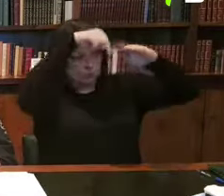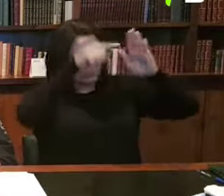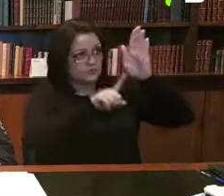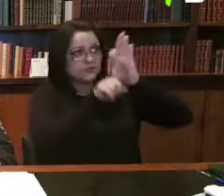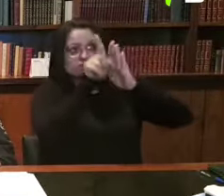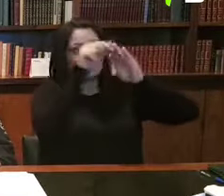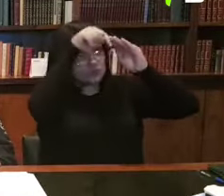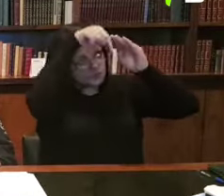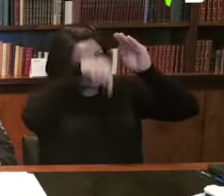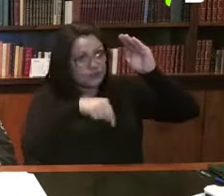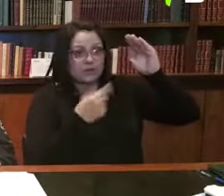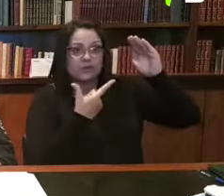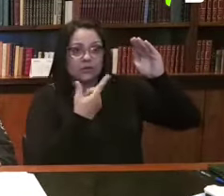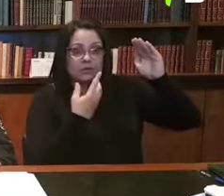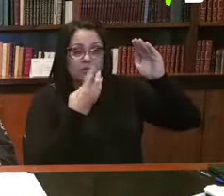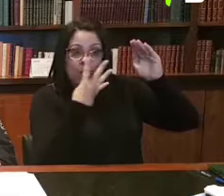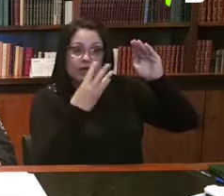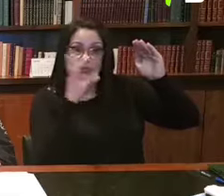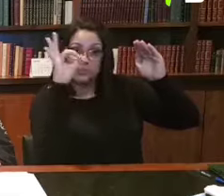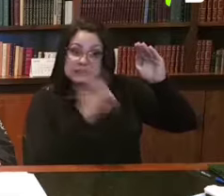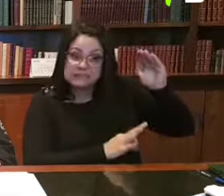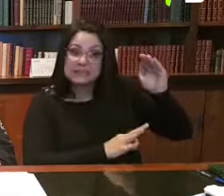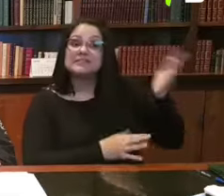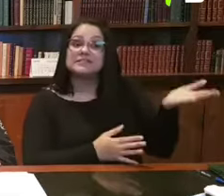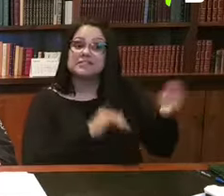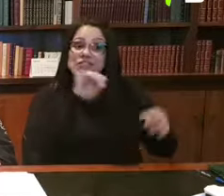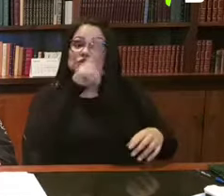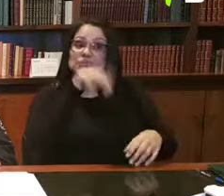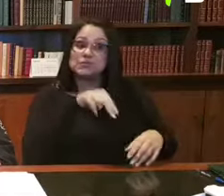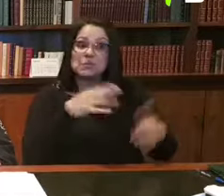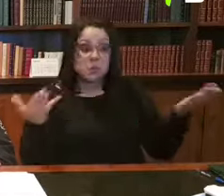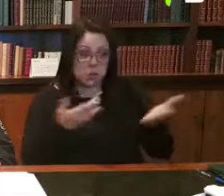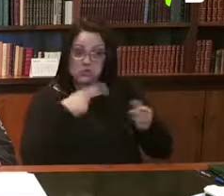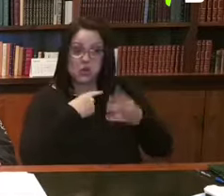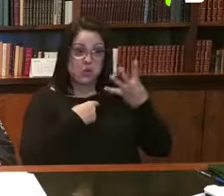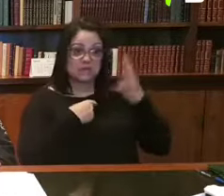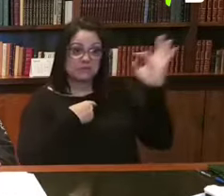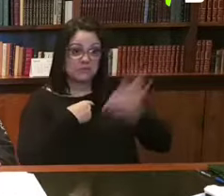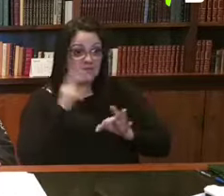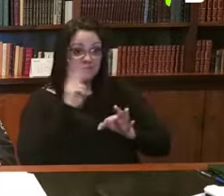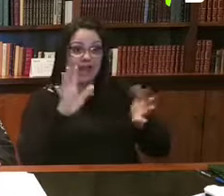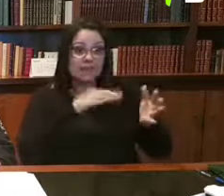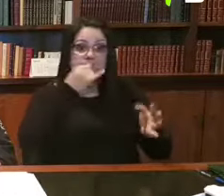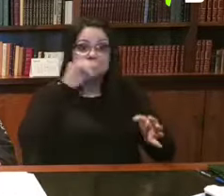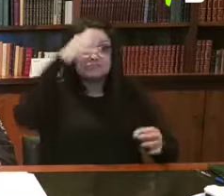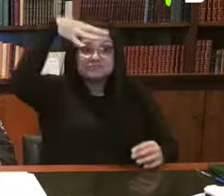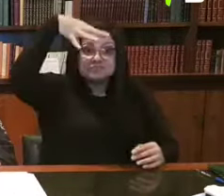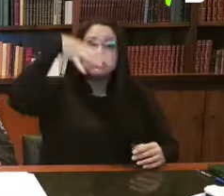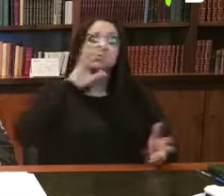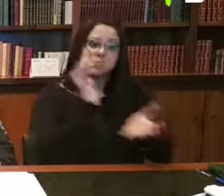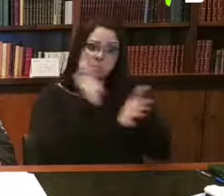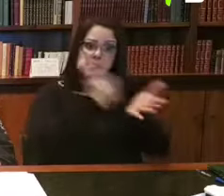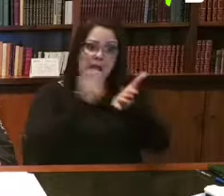dos mesmos 20 dias de junho do ano passado então hoje nós estamos saindo só quatro você pegar por energia elétrica o brasil tá